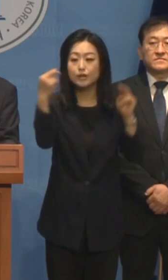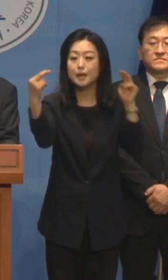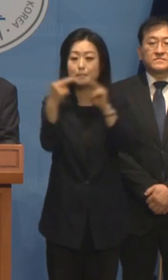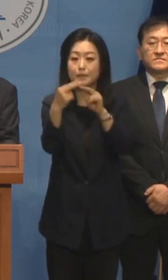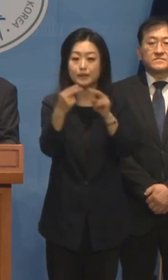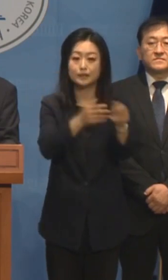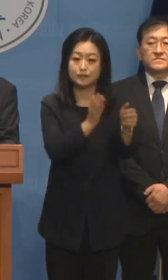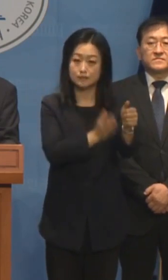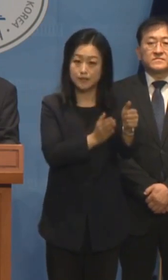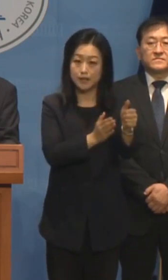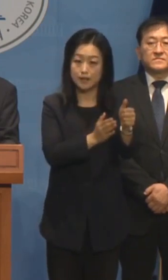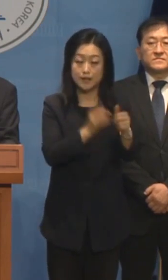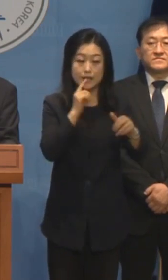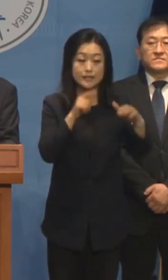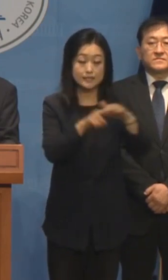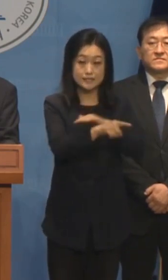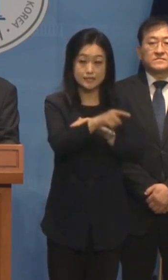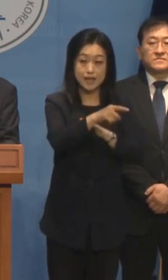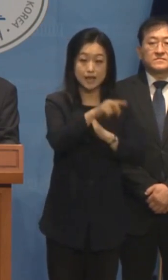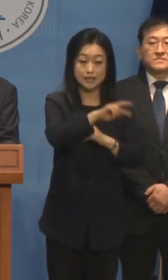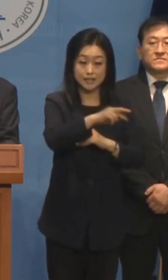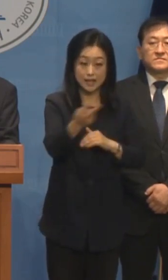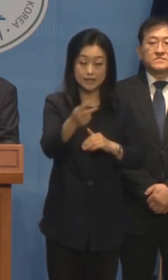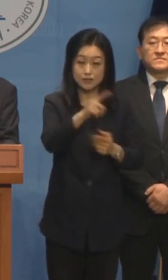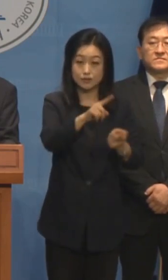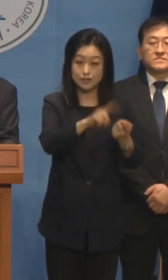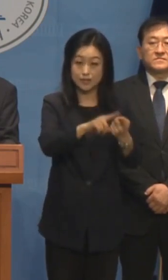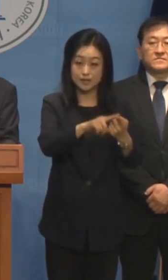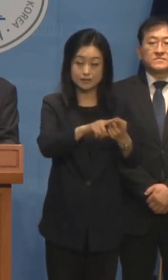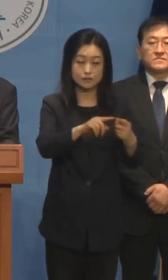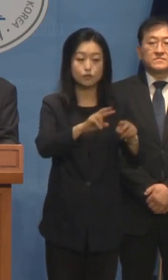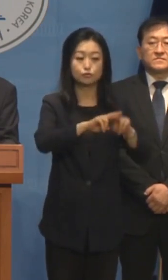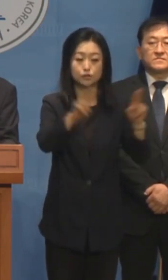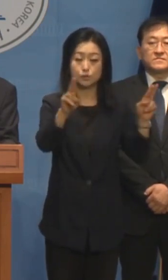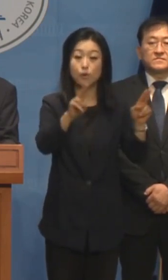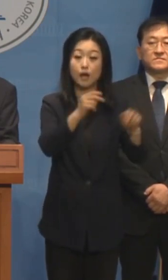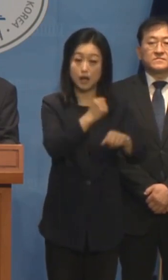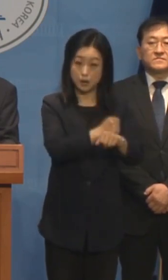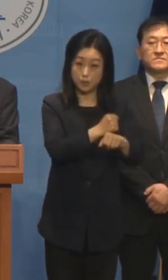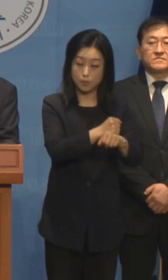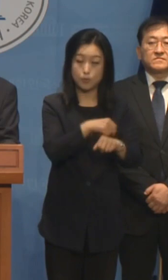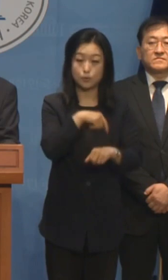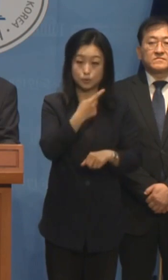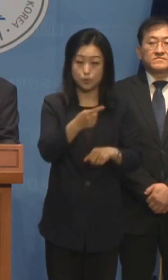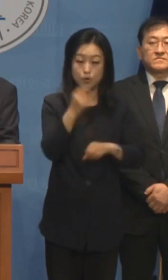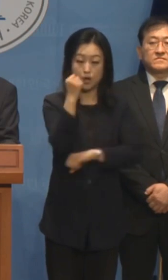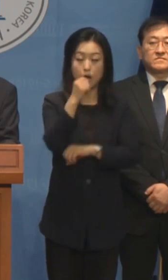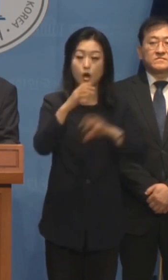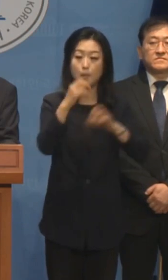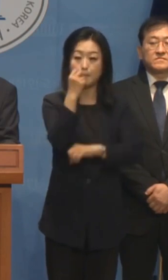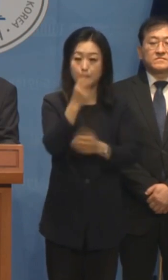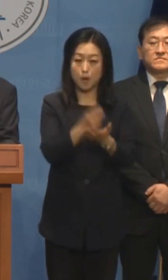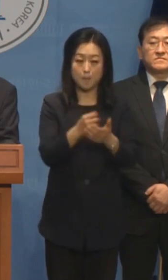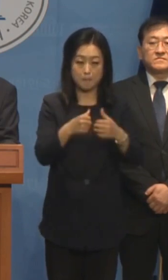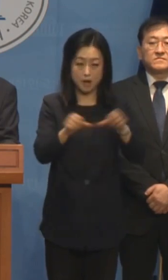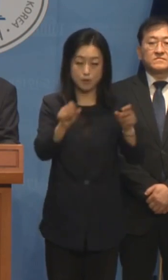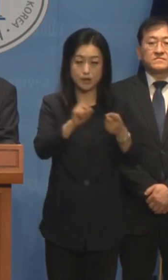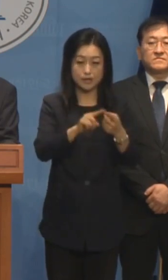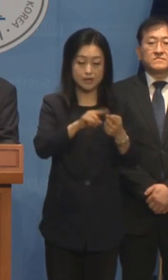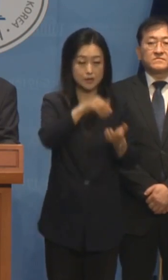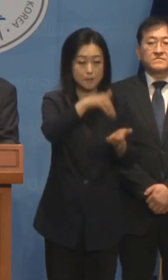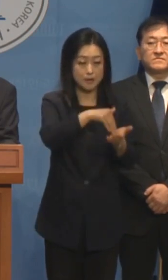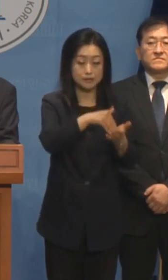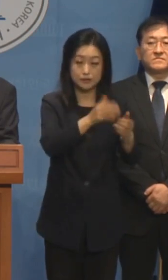한다면 시행령 개정을 통한 국회 입법 무력화와 헌법 파괴 행위에 대해 진지한 반성과 함께